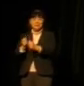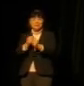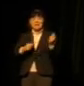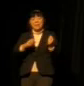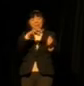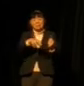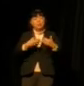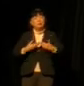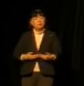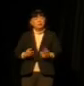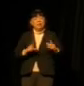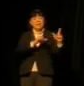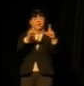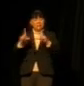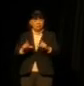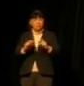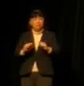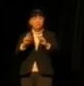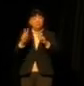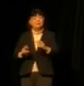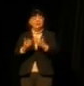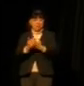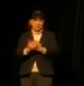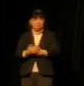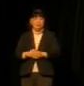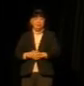ました。はい。